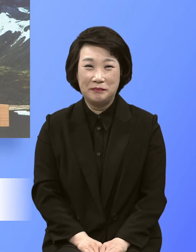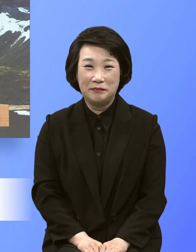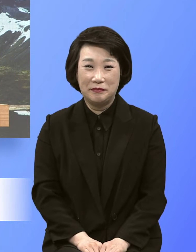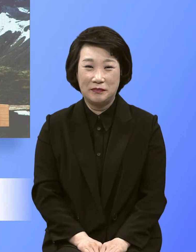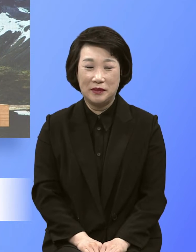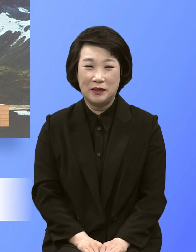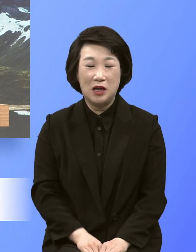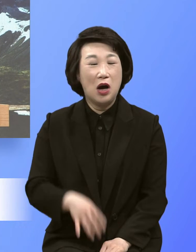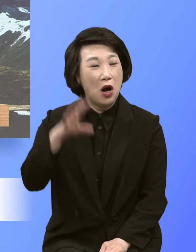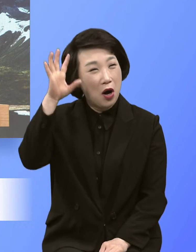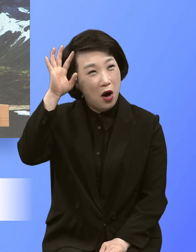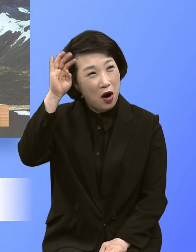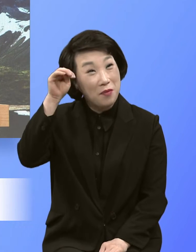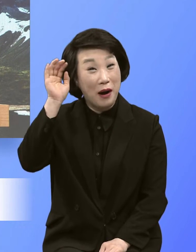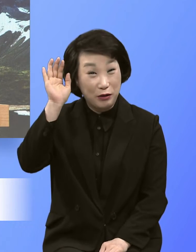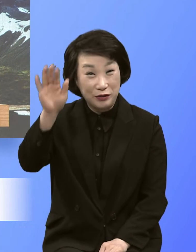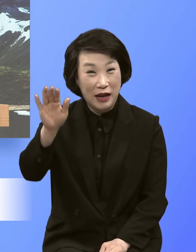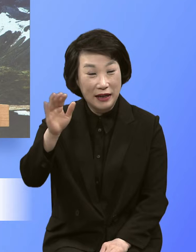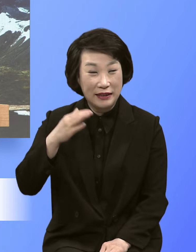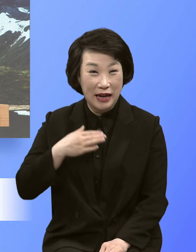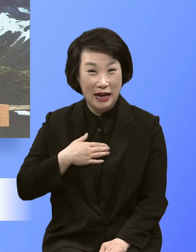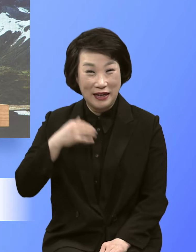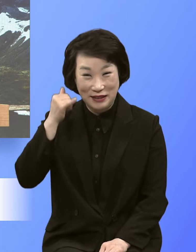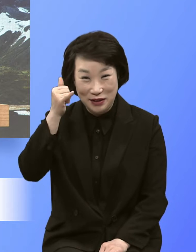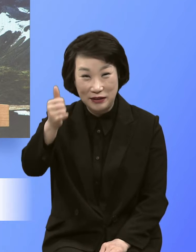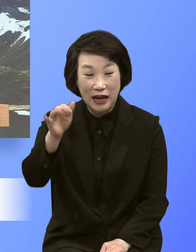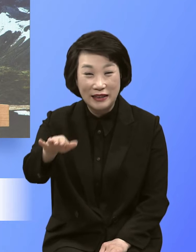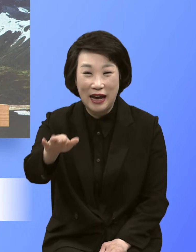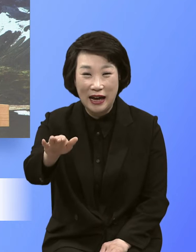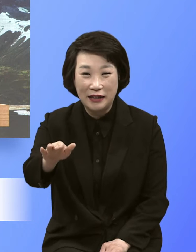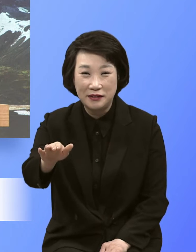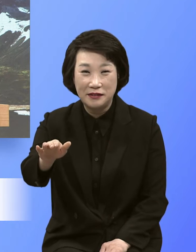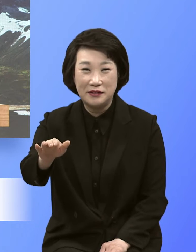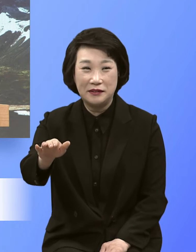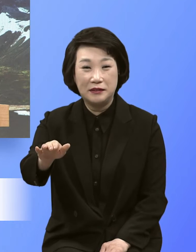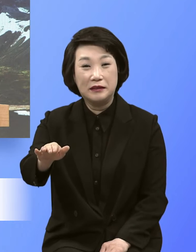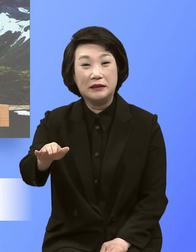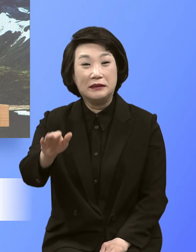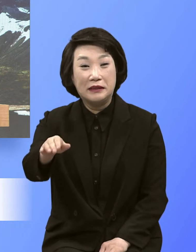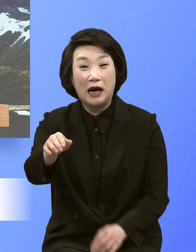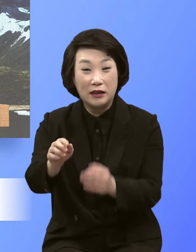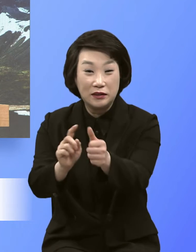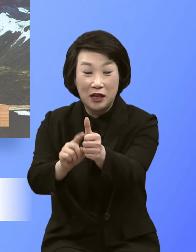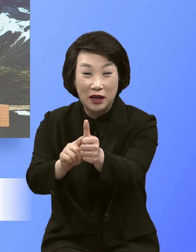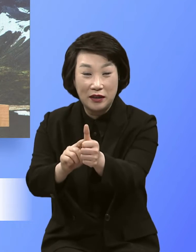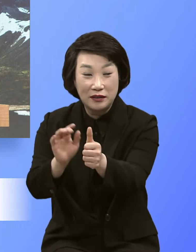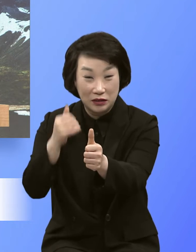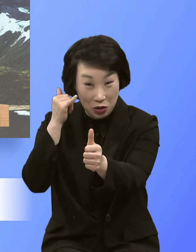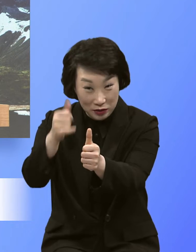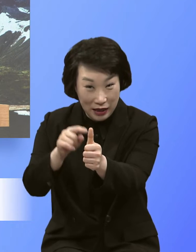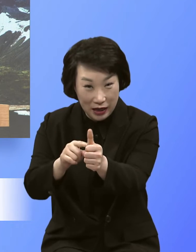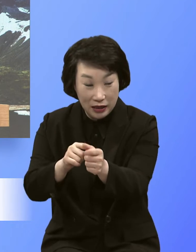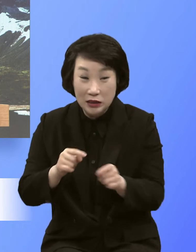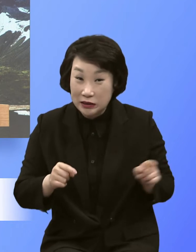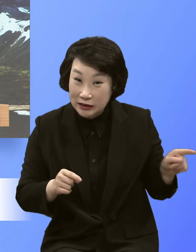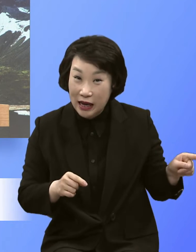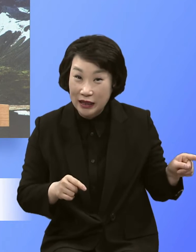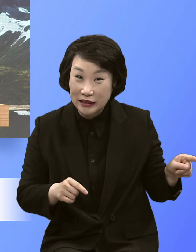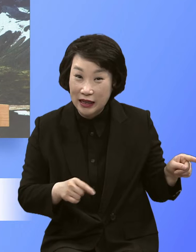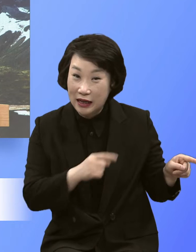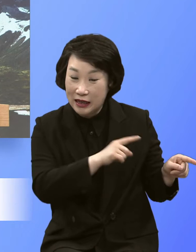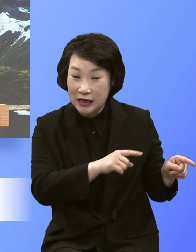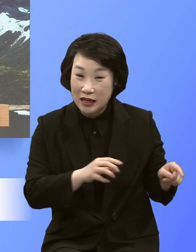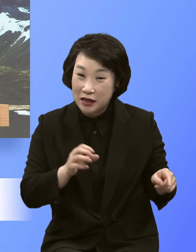이제 며칠 지난 다음에 전화를 했어요. 안무개야, 너 걔한테